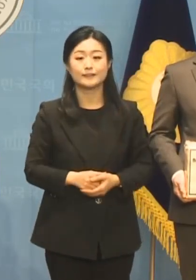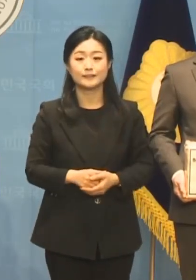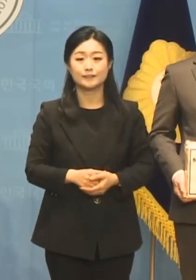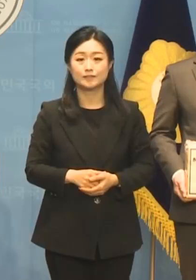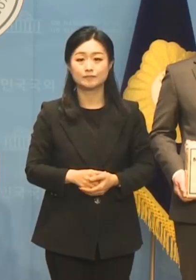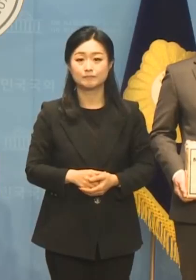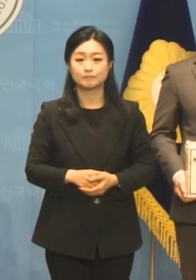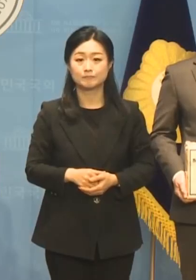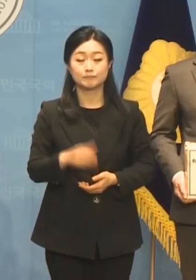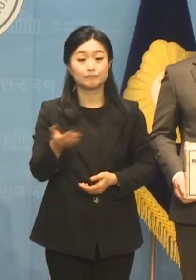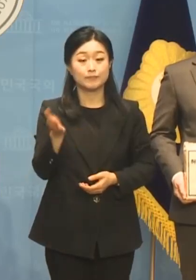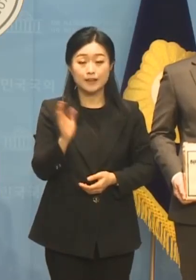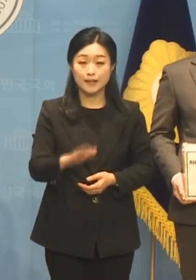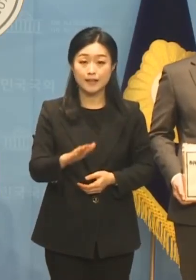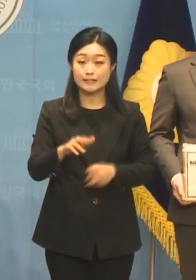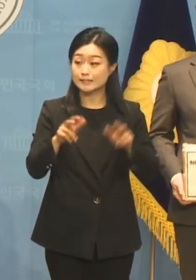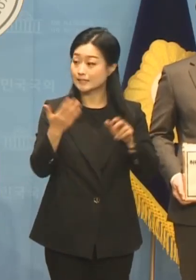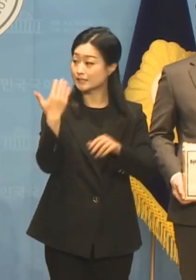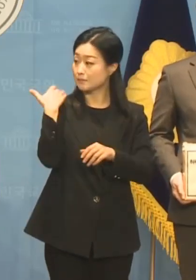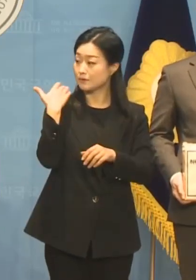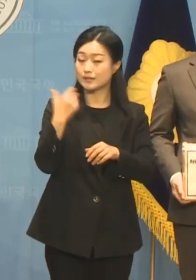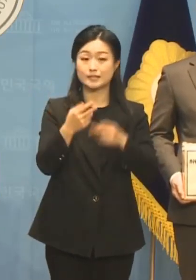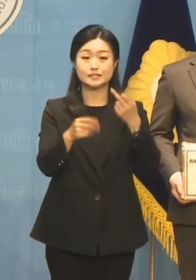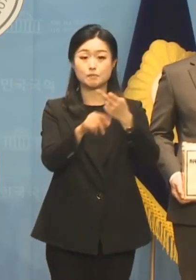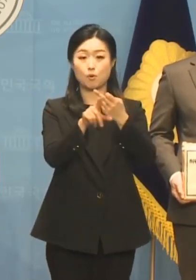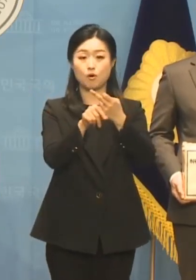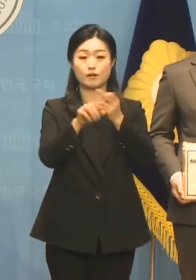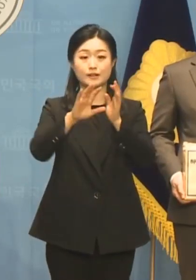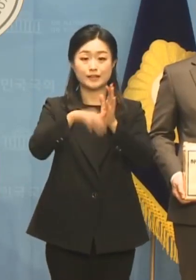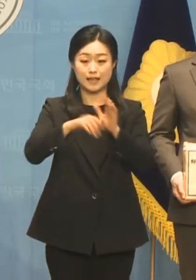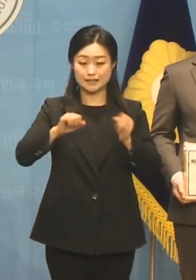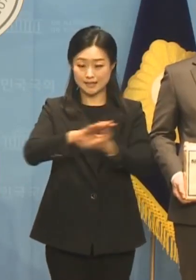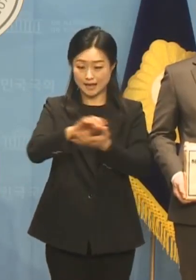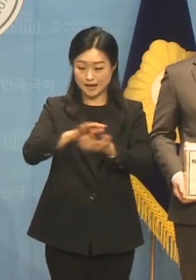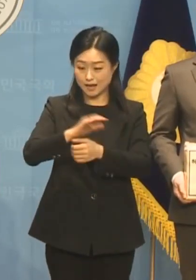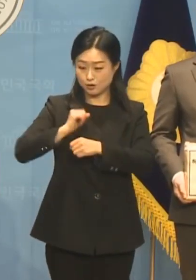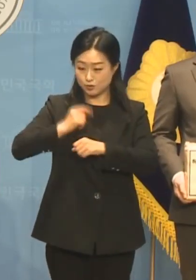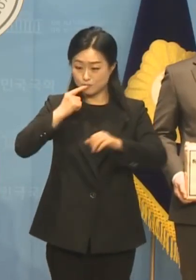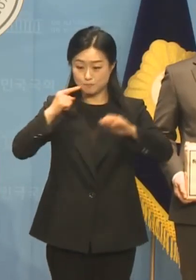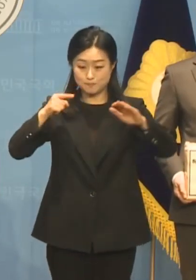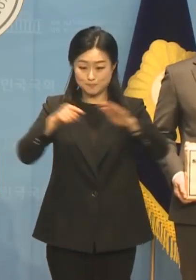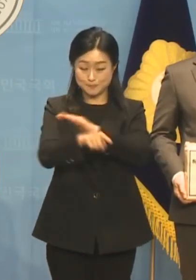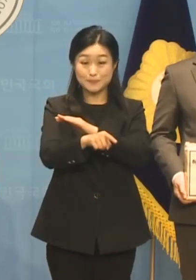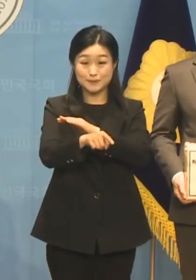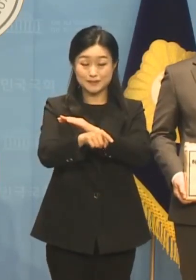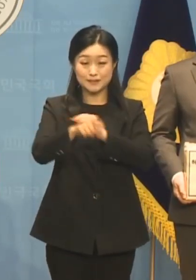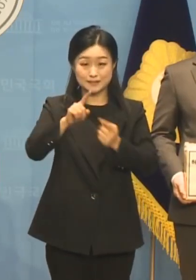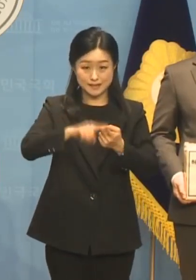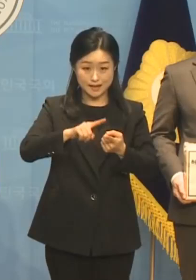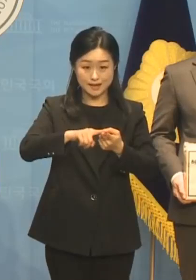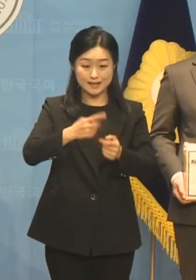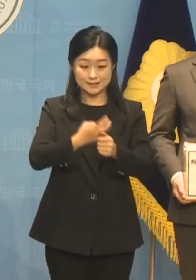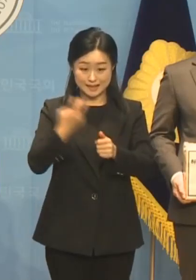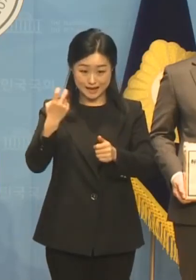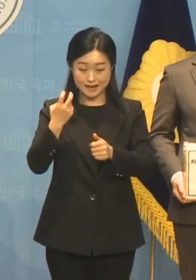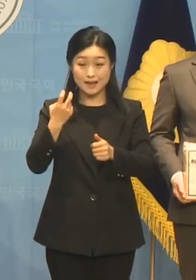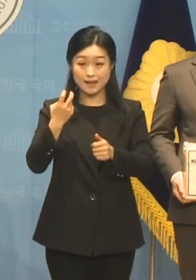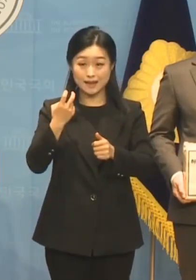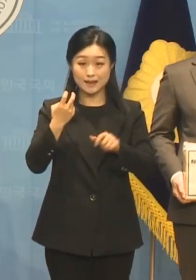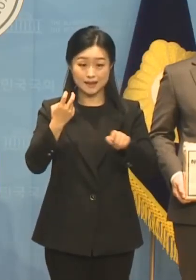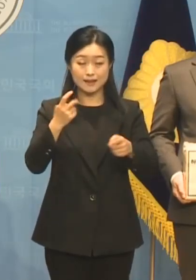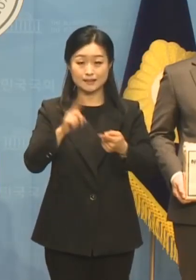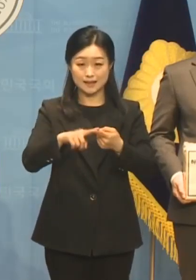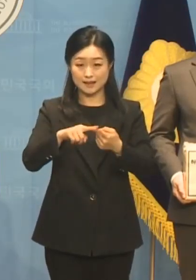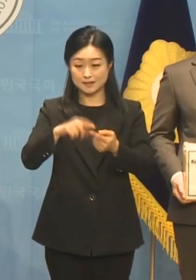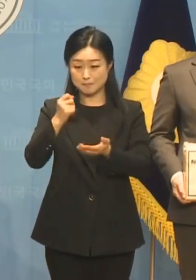적이 있습니다. 그럼에도 불구하고 지난 12월 내란 수계 윤석열의 탄핵안 가결 이후 해당